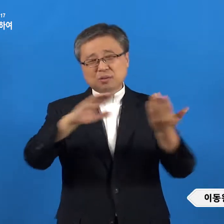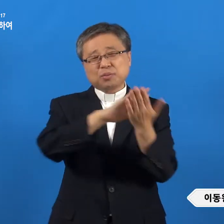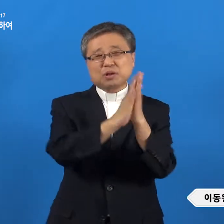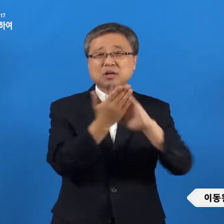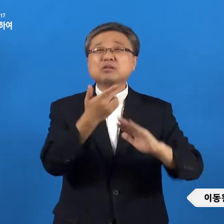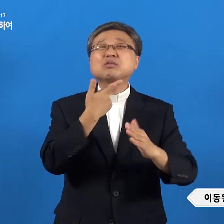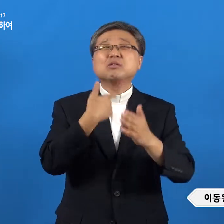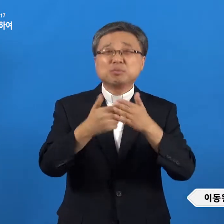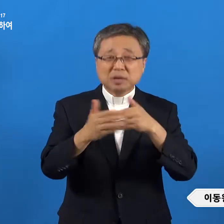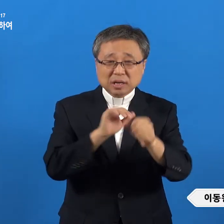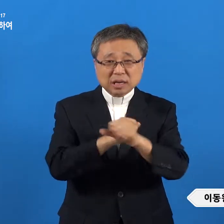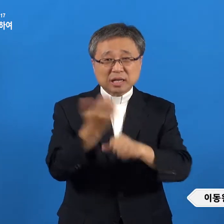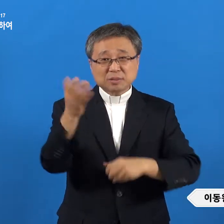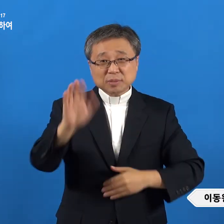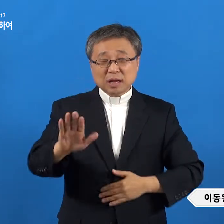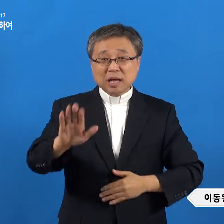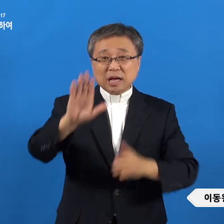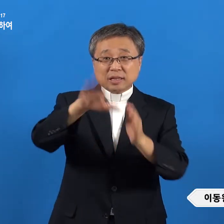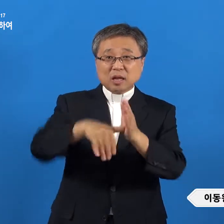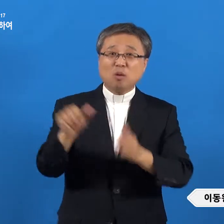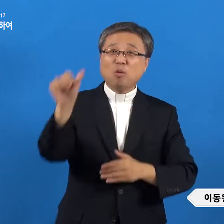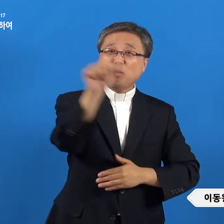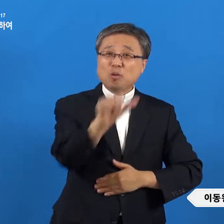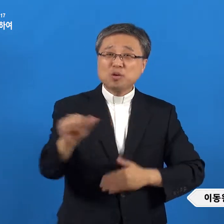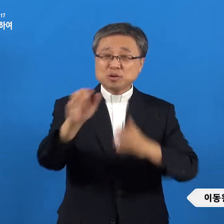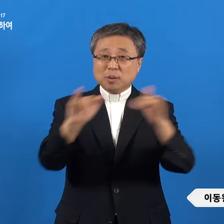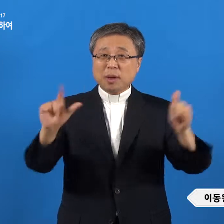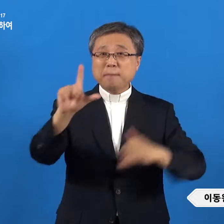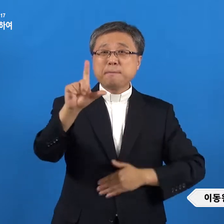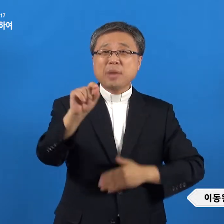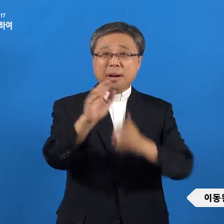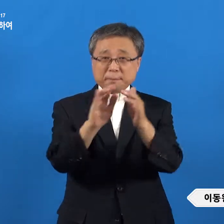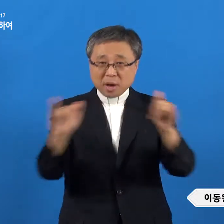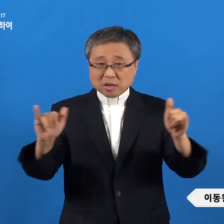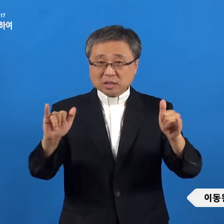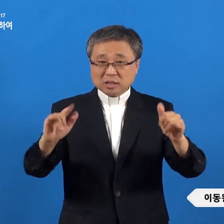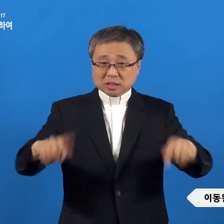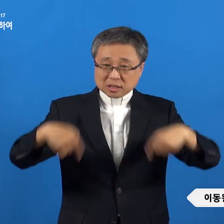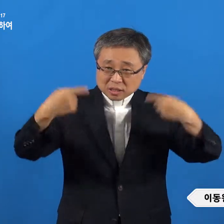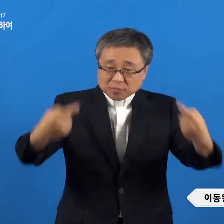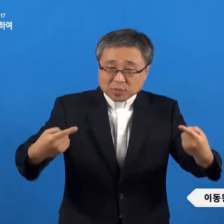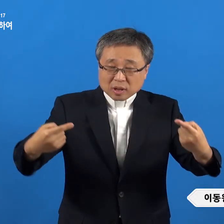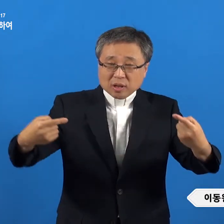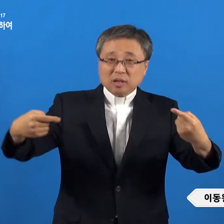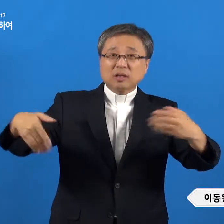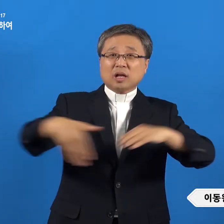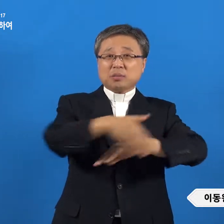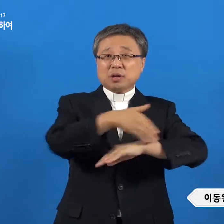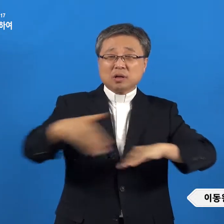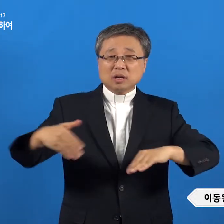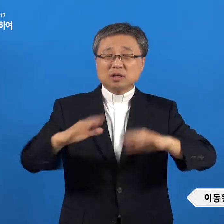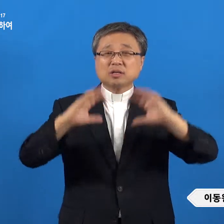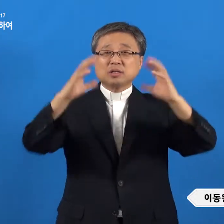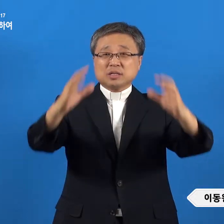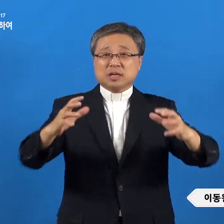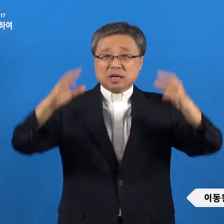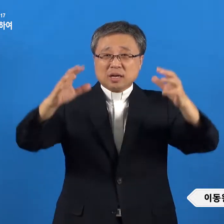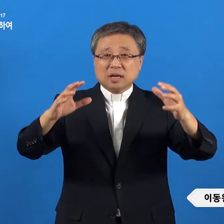겪었지만 한때 5,000명, 10,000명씩 출석하면서 전 세계에 강력한 영적 영향을 끼치던